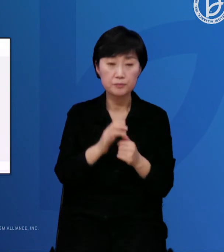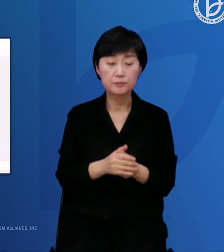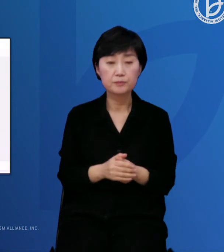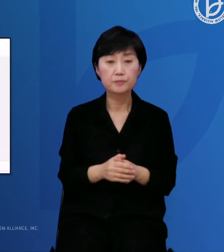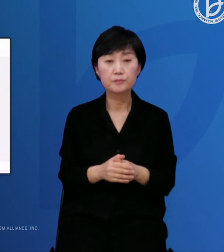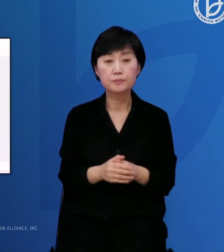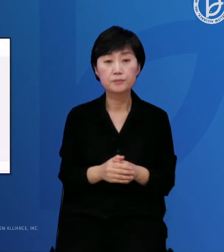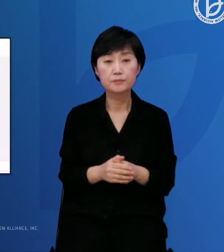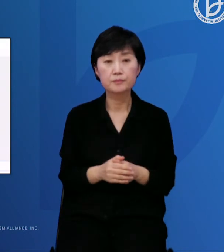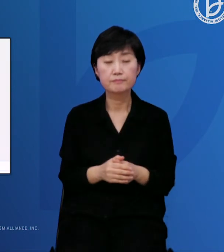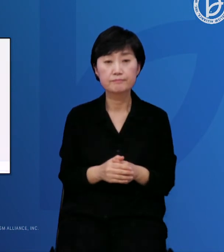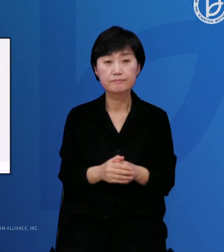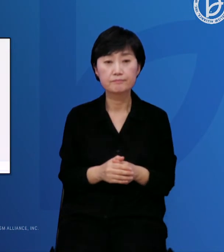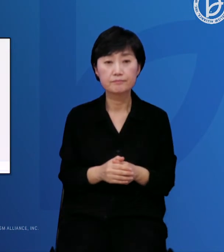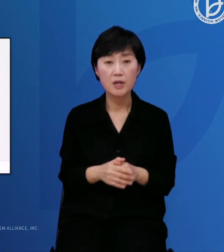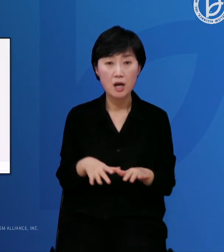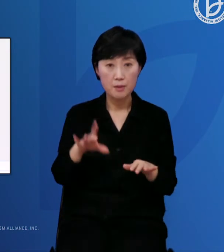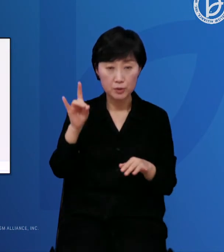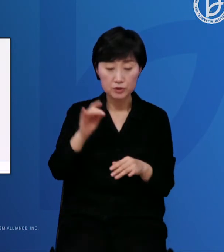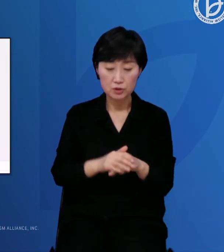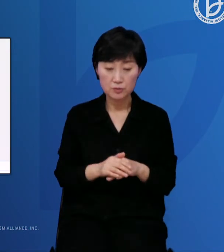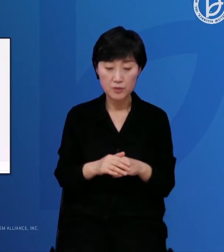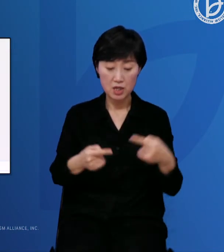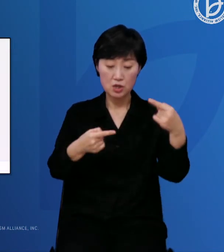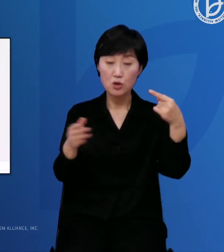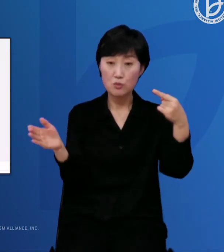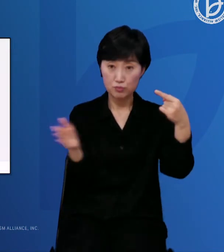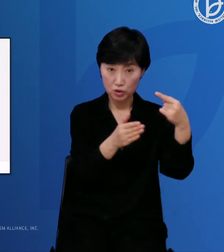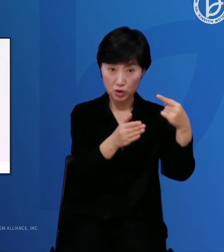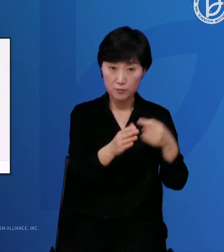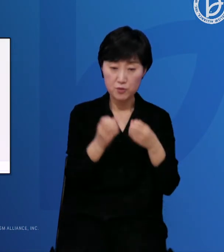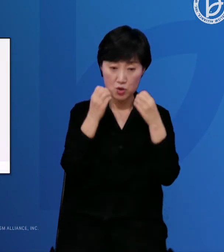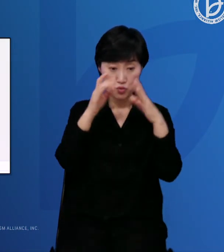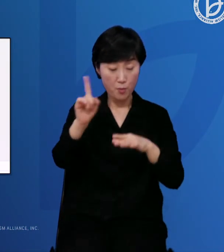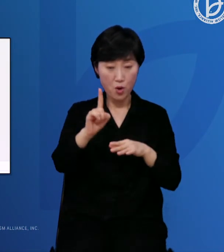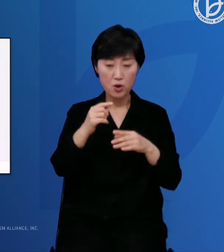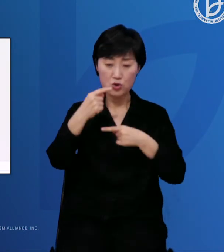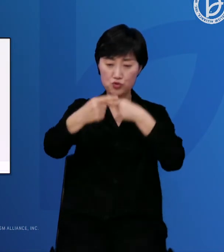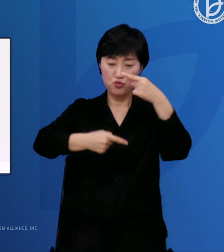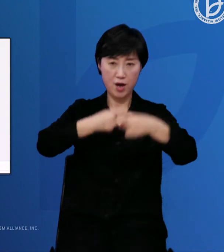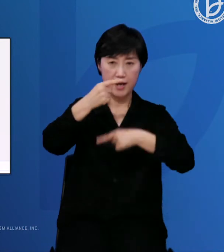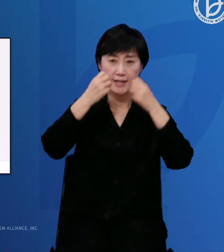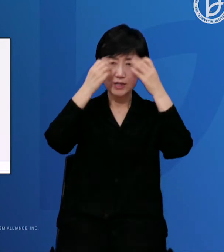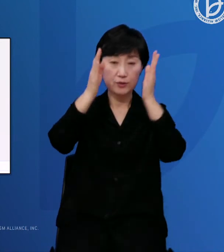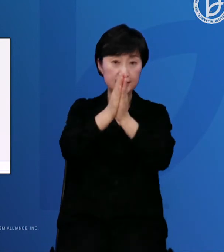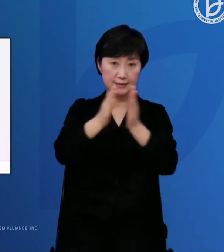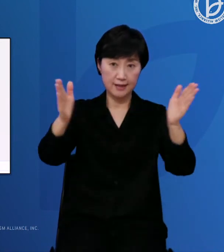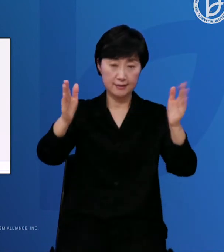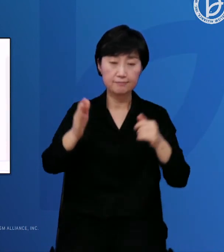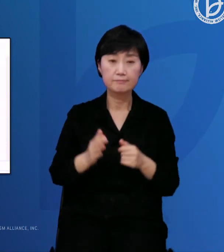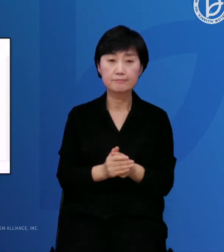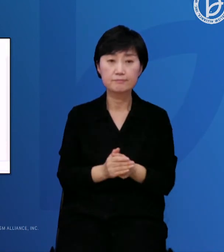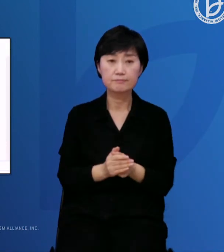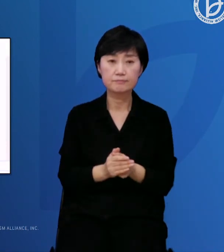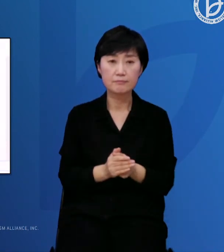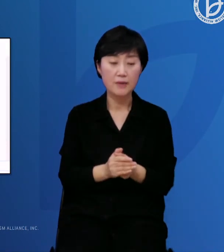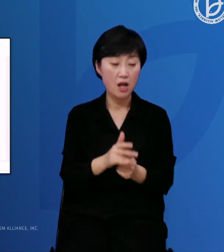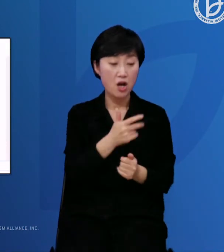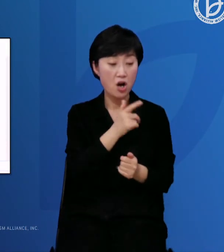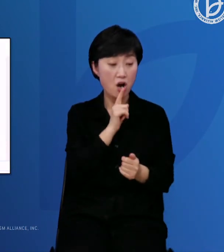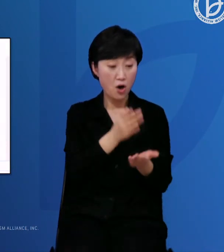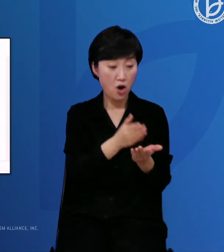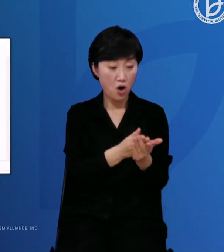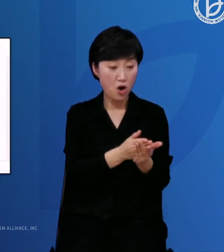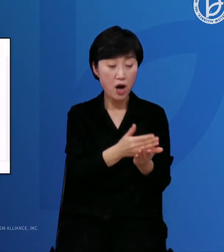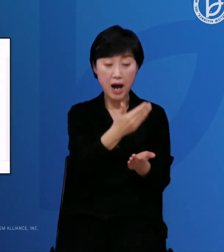구축됩니다. 먼저 이번 원단 메시지부터 새로운 수어 채널 서비스가 시작됐습니다. 다국어 채널은 9개